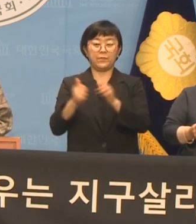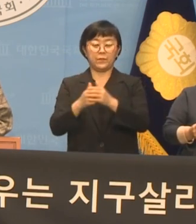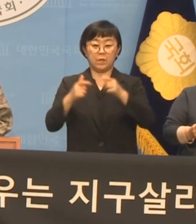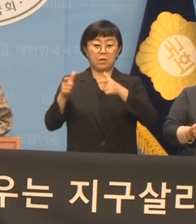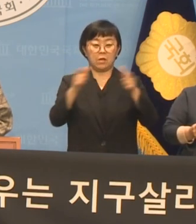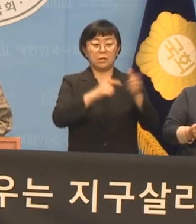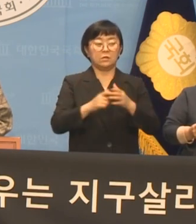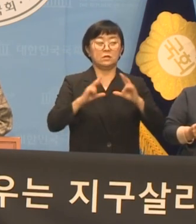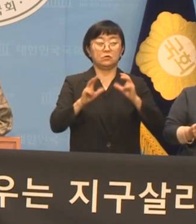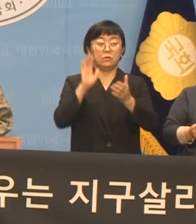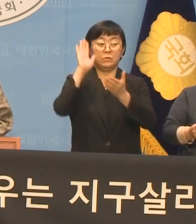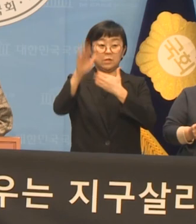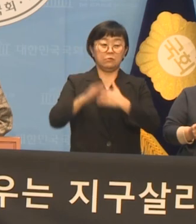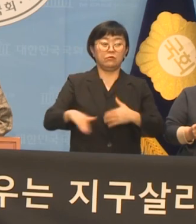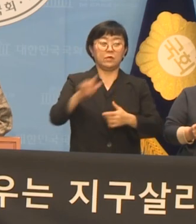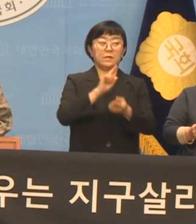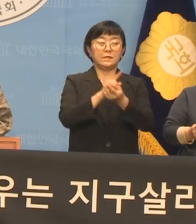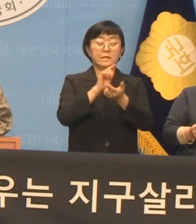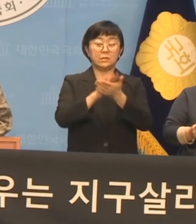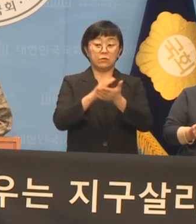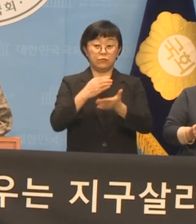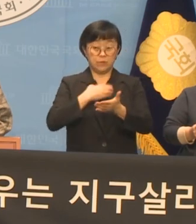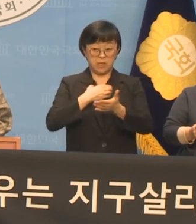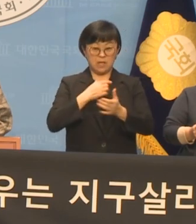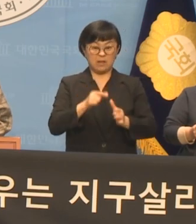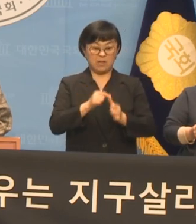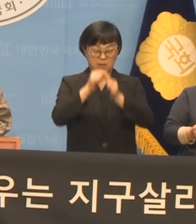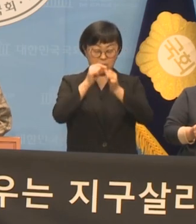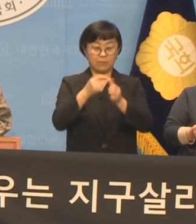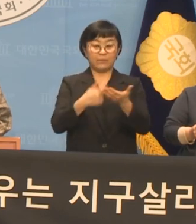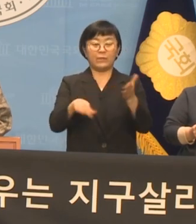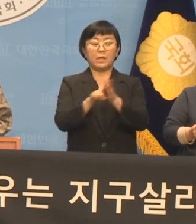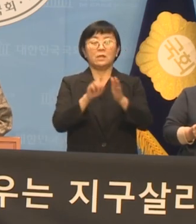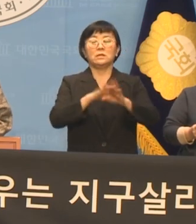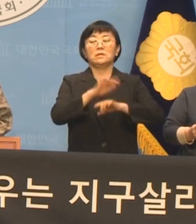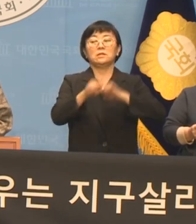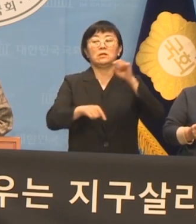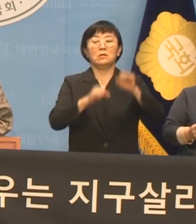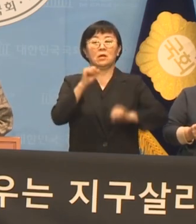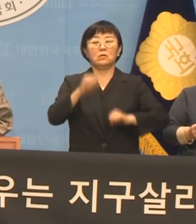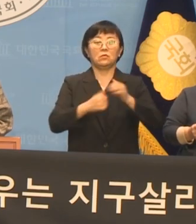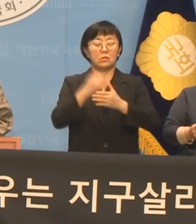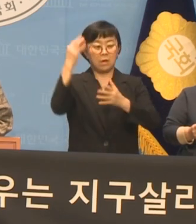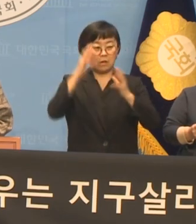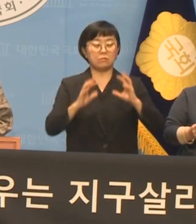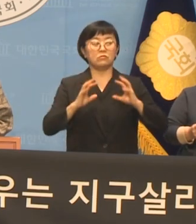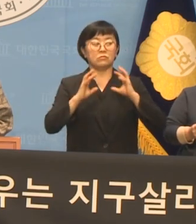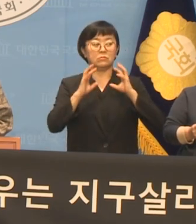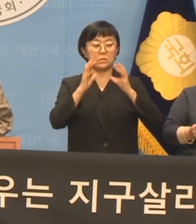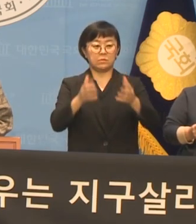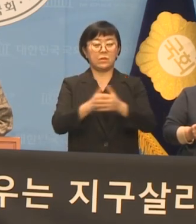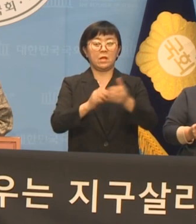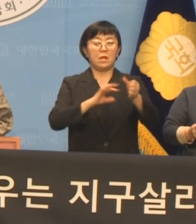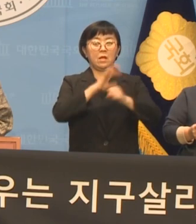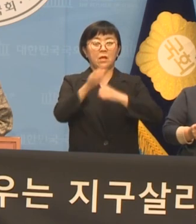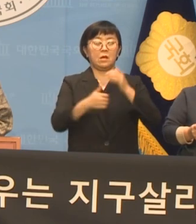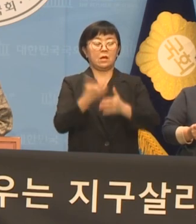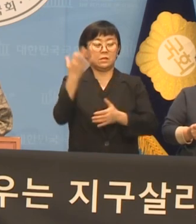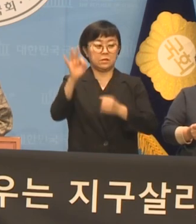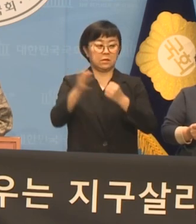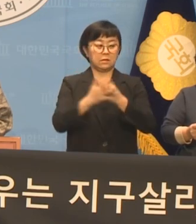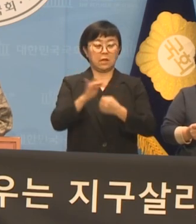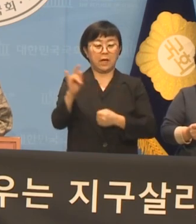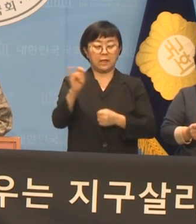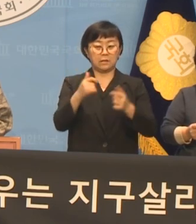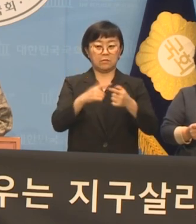지구의 미래를 우리 손으로 위기의 지구를 살리는 실천행동이다. 우리 대한민국은 세계가 인정하는 IT